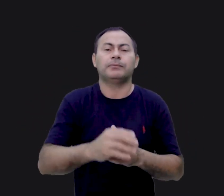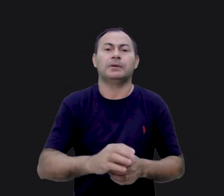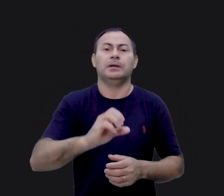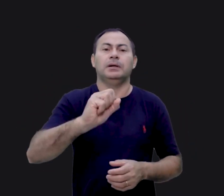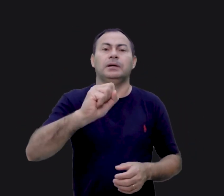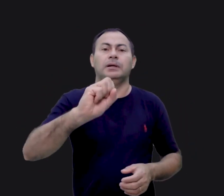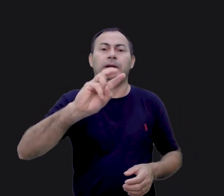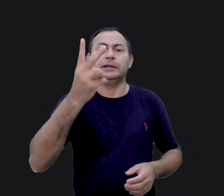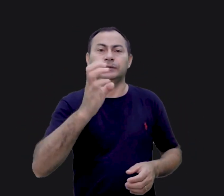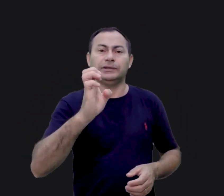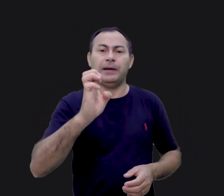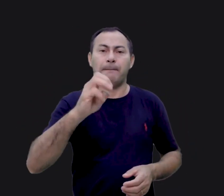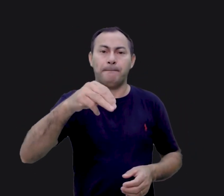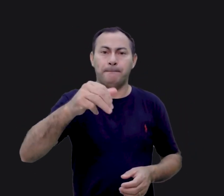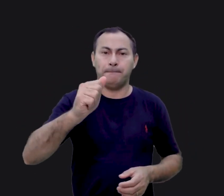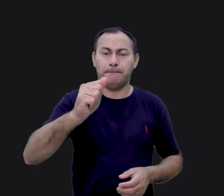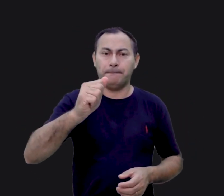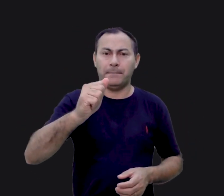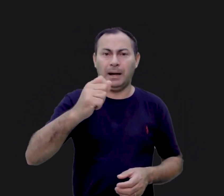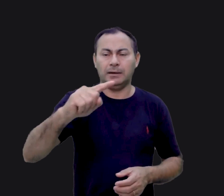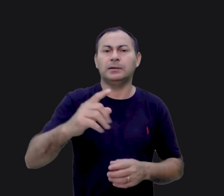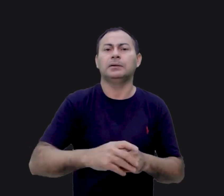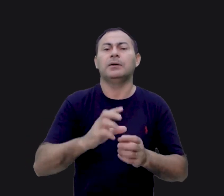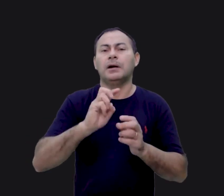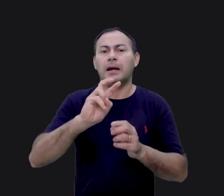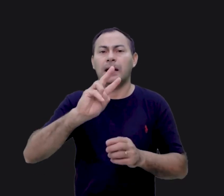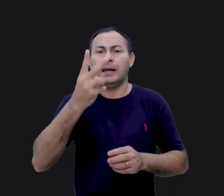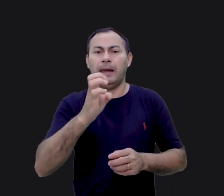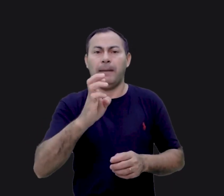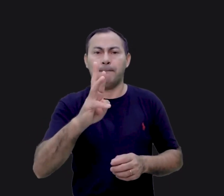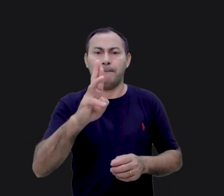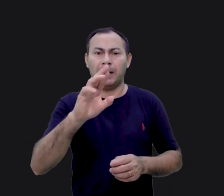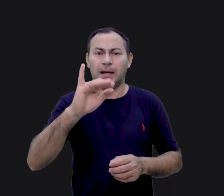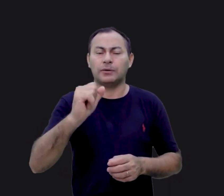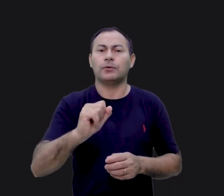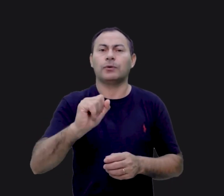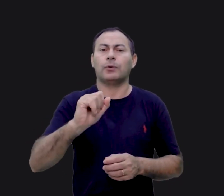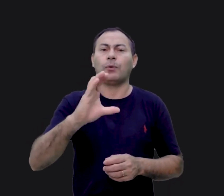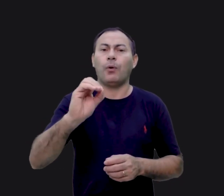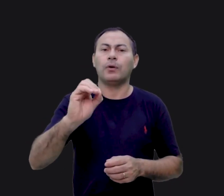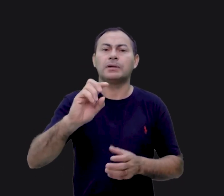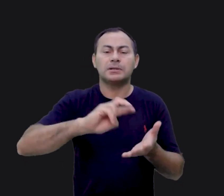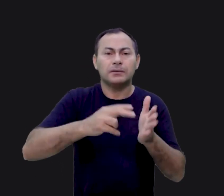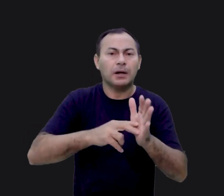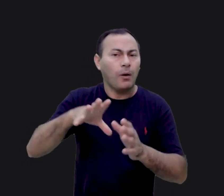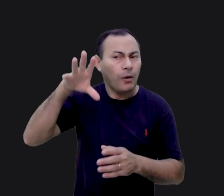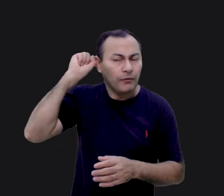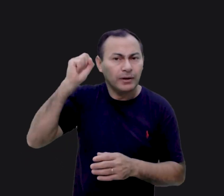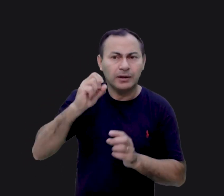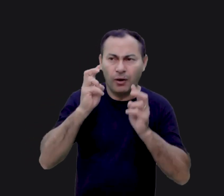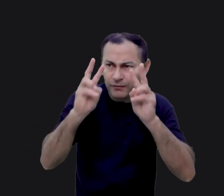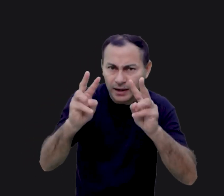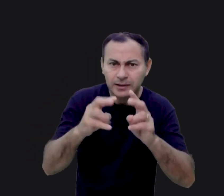chamado de chama pelos rabinos Hebreus chama em hebraico Quer dizer ouvir e assim que eles denominam esse